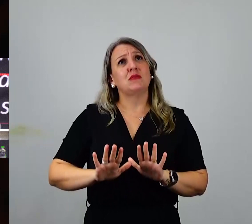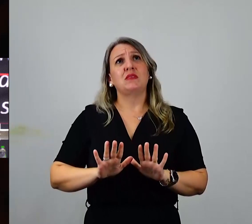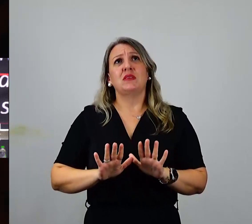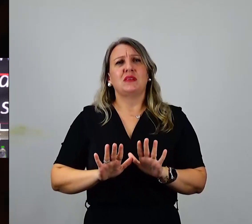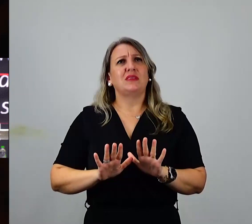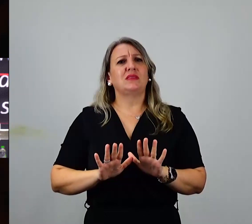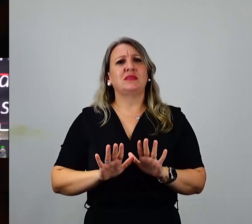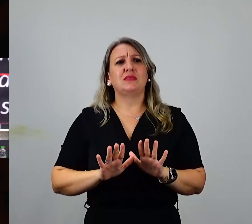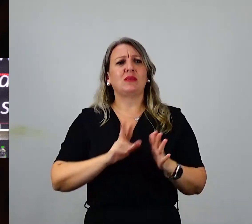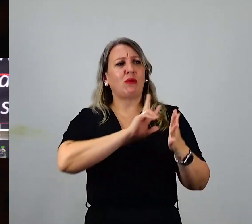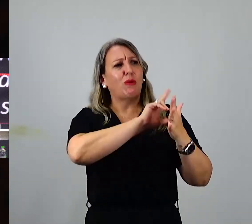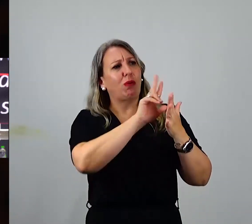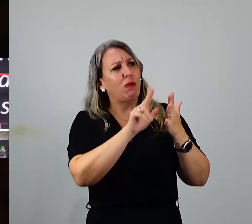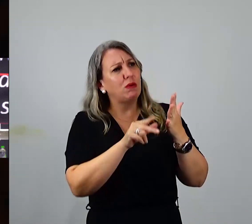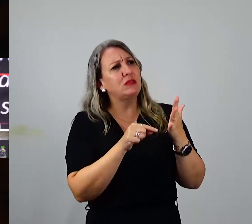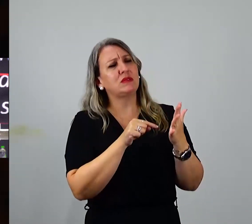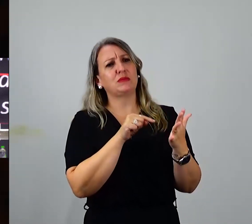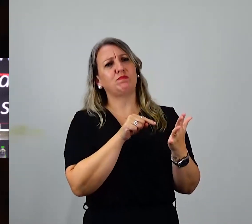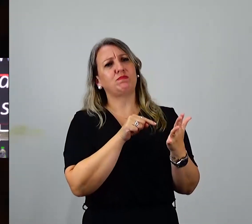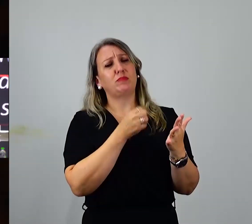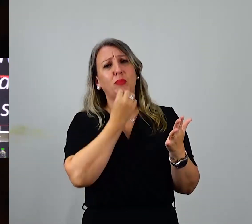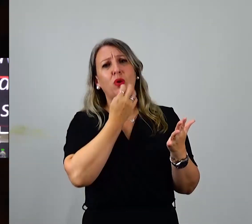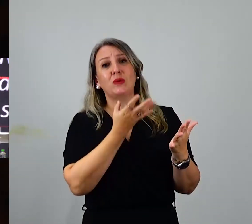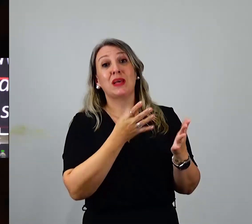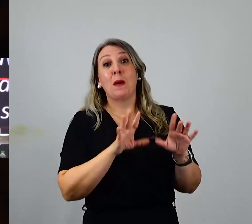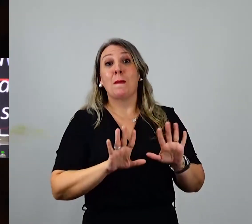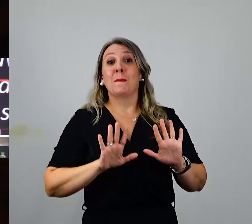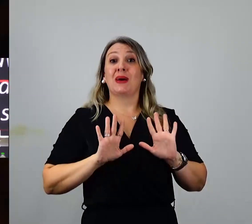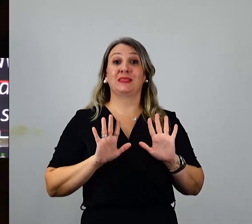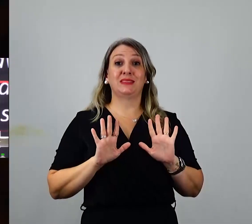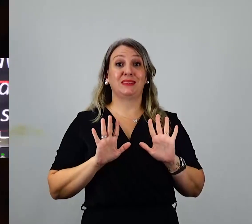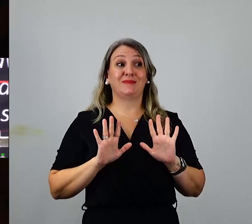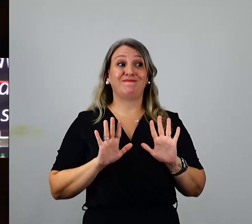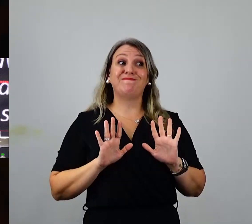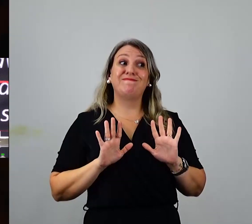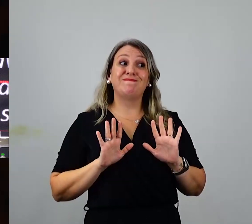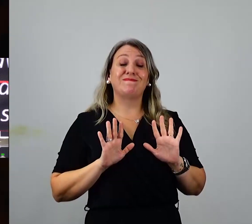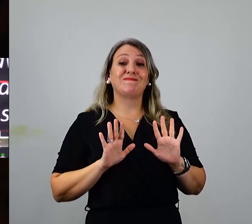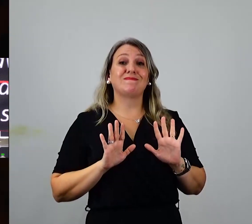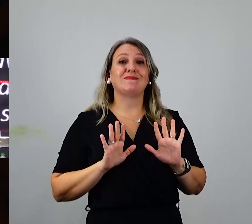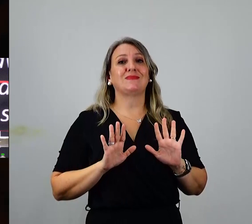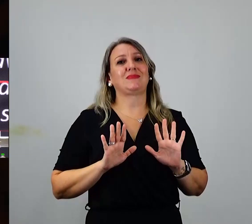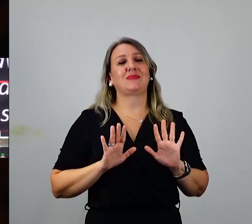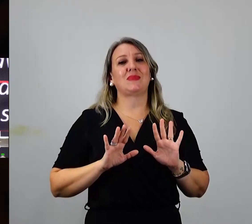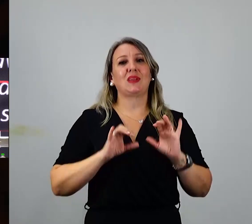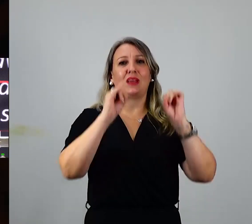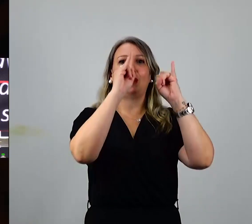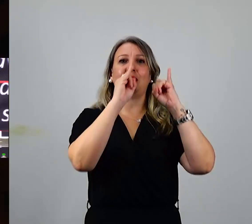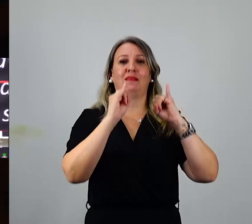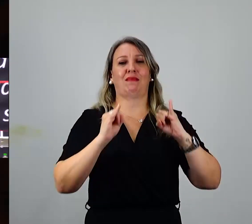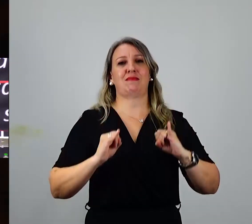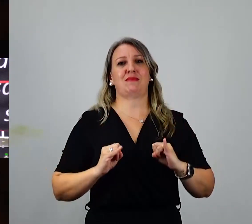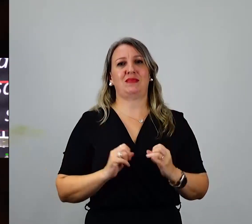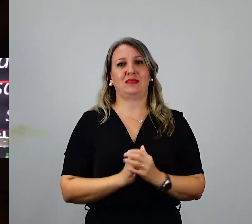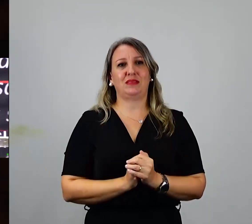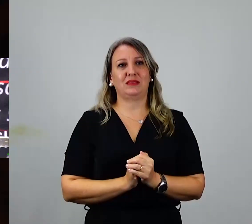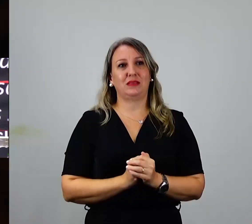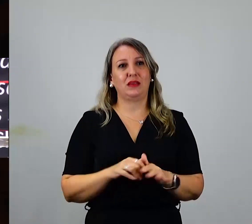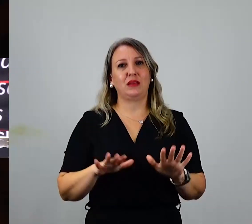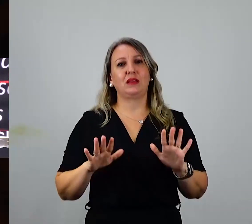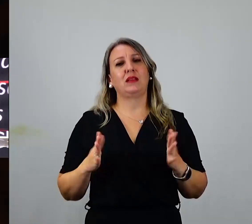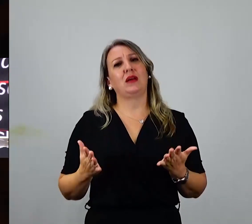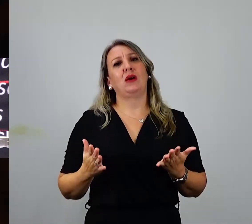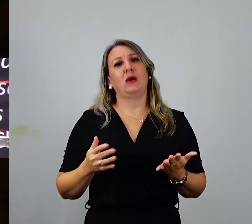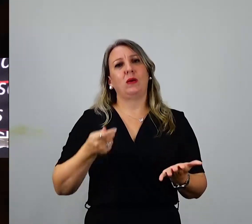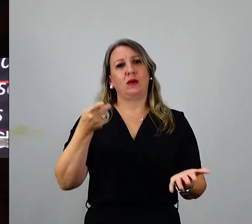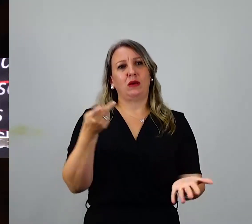nível superior, e se eu não tiver isso, eu morro. E quantas coisas a gente pensa, puxa, eu